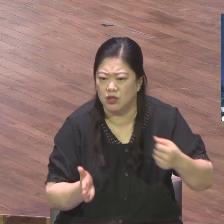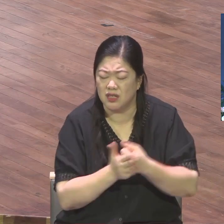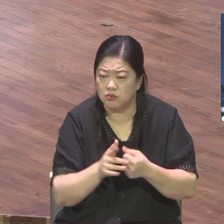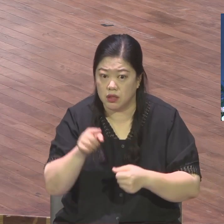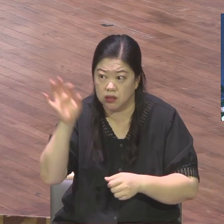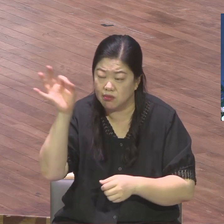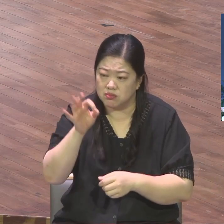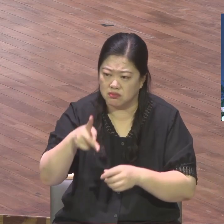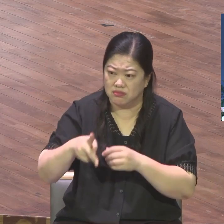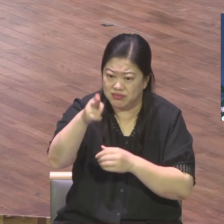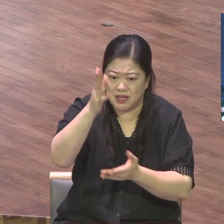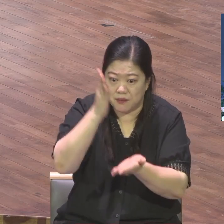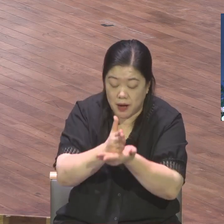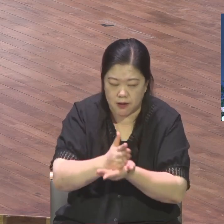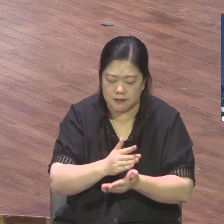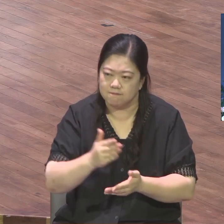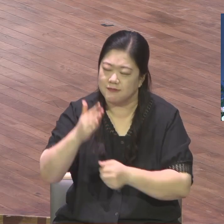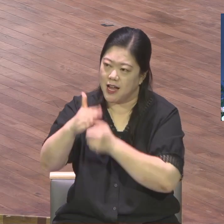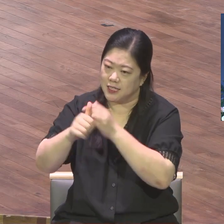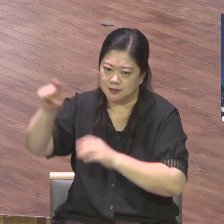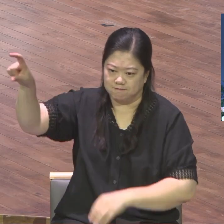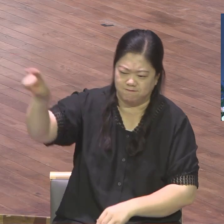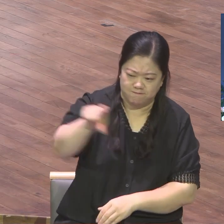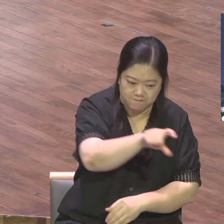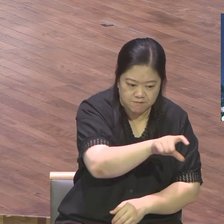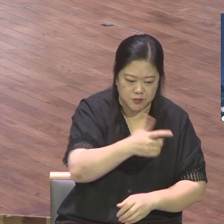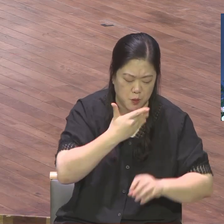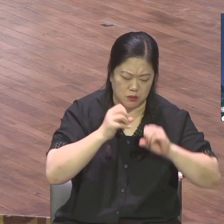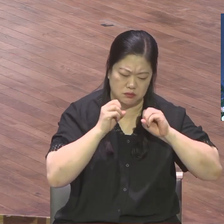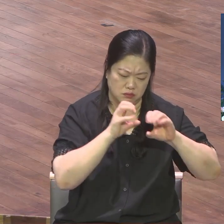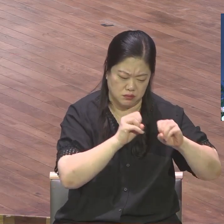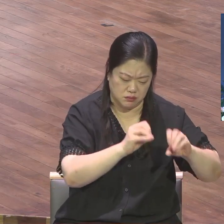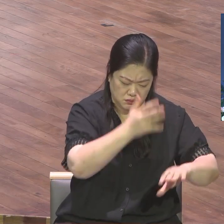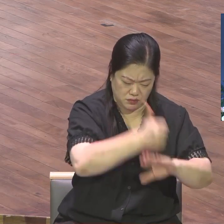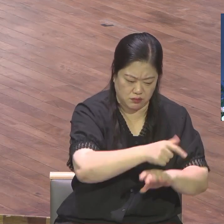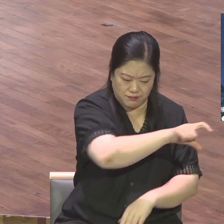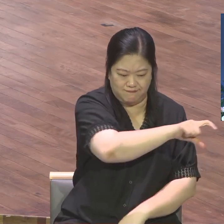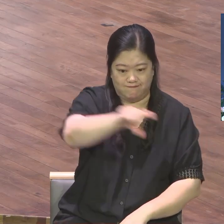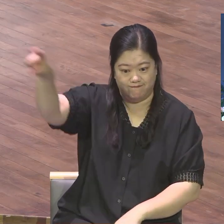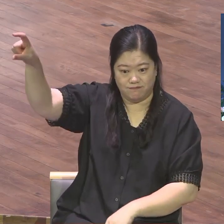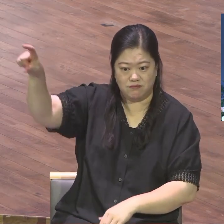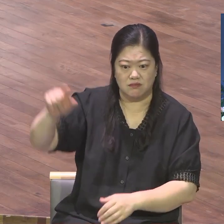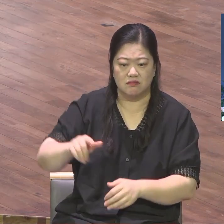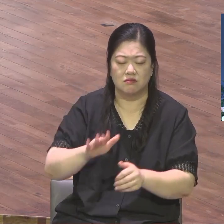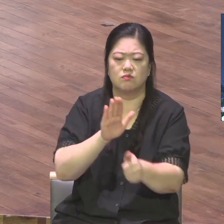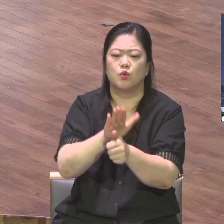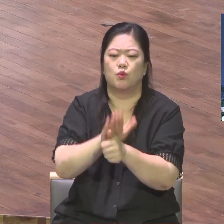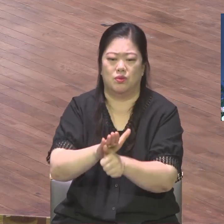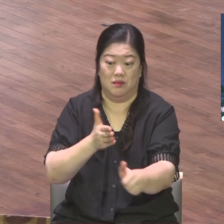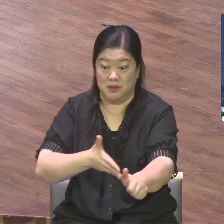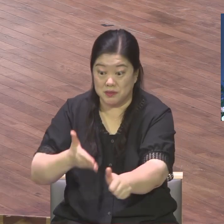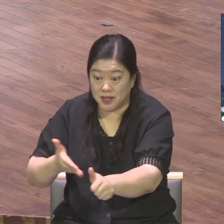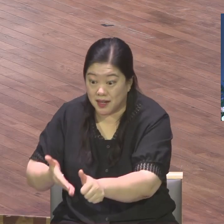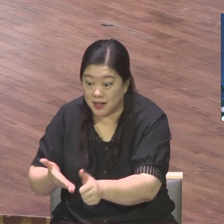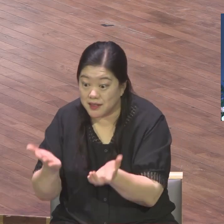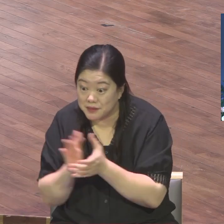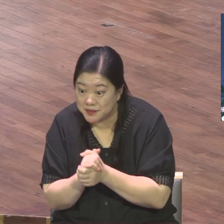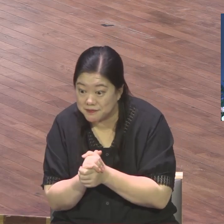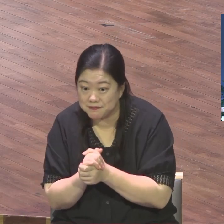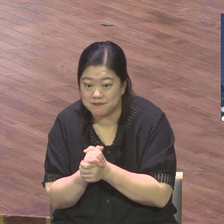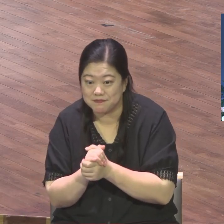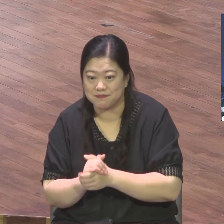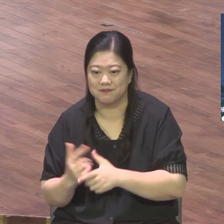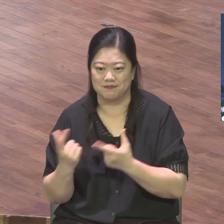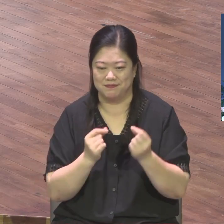살려내는 치유하는 회복시키는 구원하는 하나님의 사람들 다 되시기를 주님으로 축복합니다.